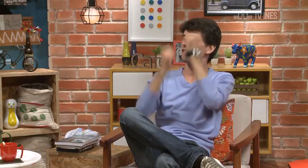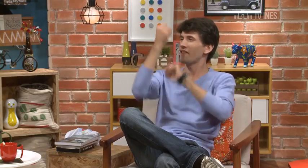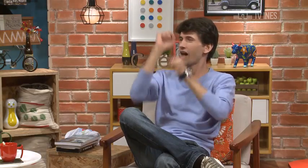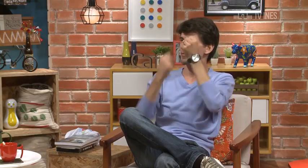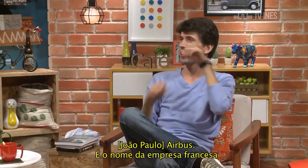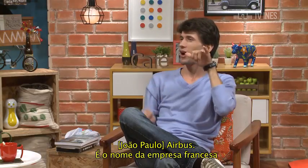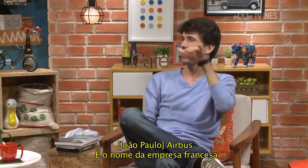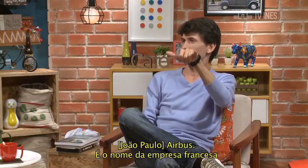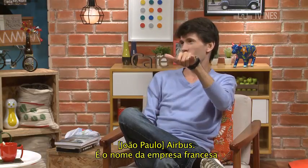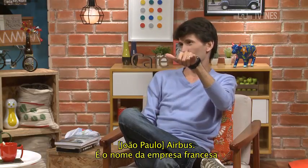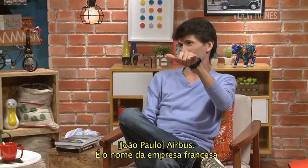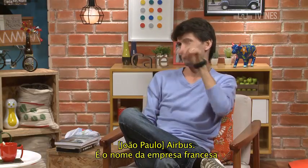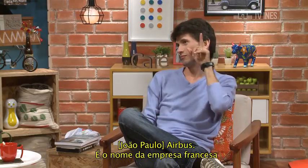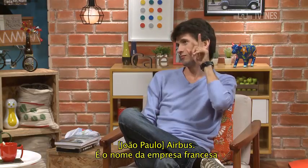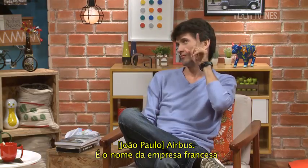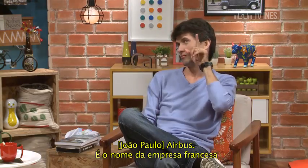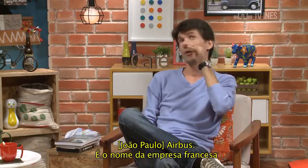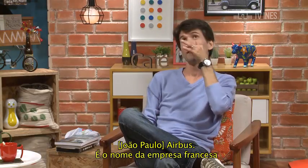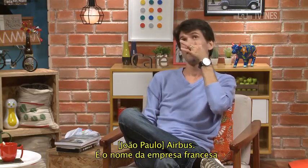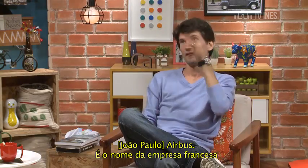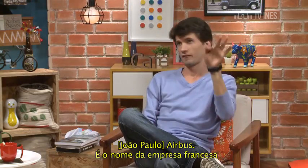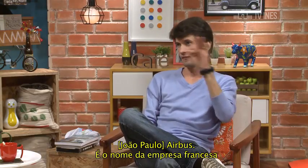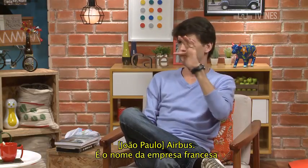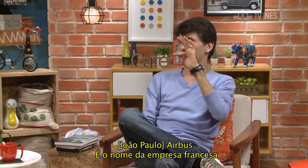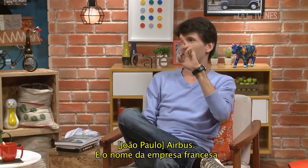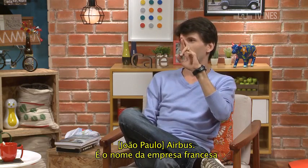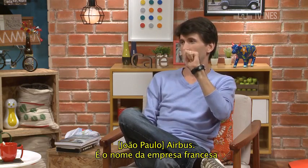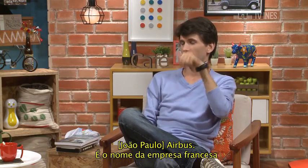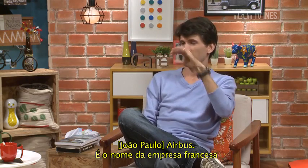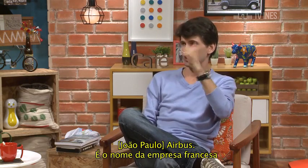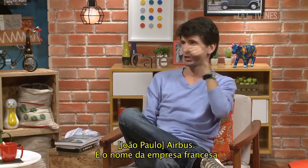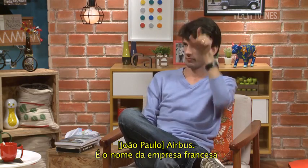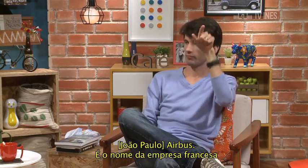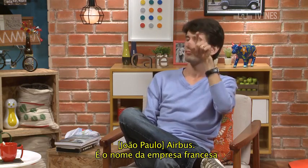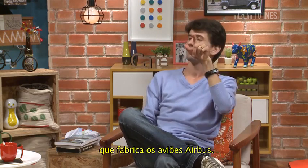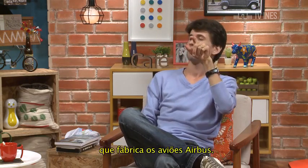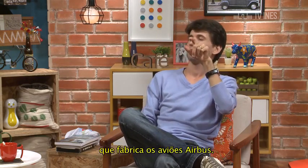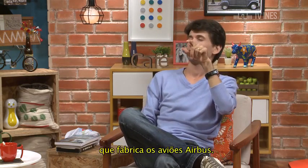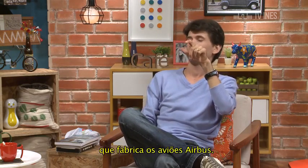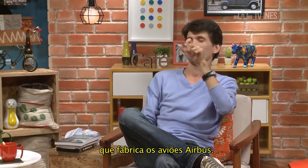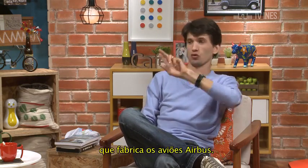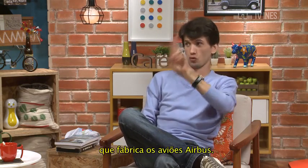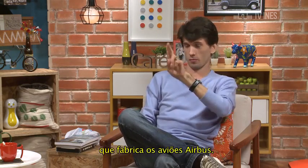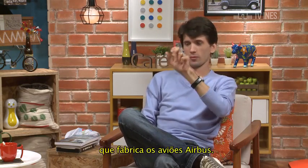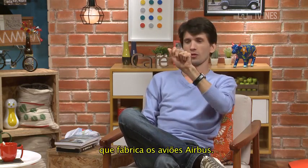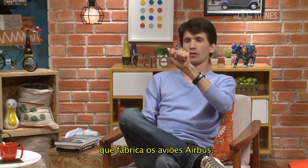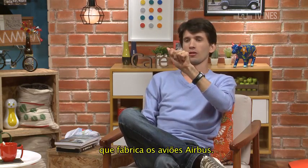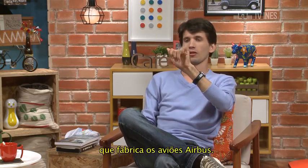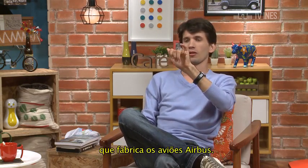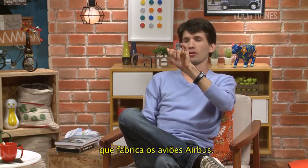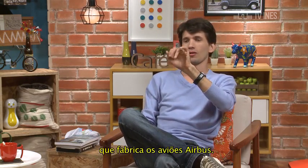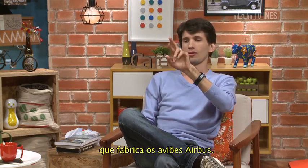e ermas Qual é o nome da empresa francesa que fabrica os aviões Airbus